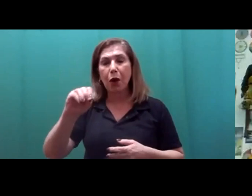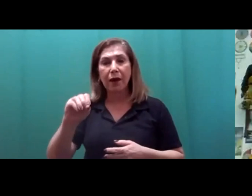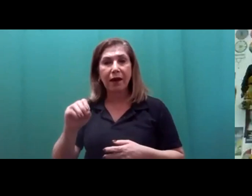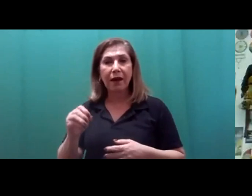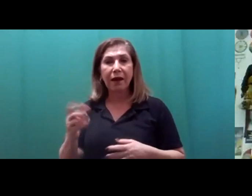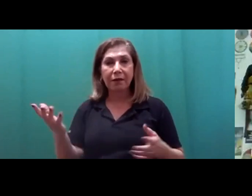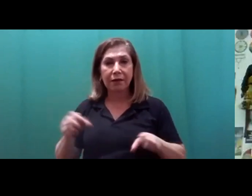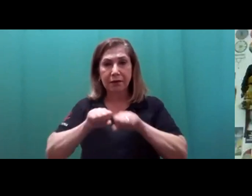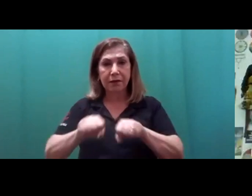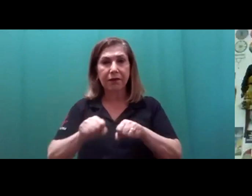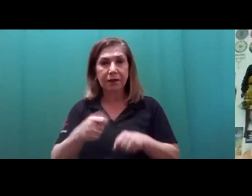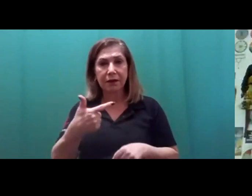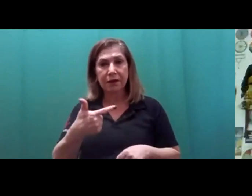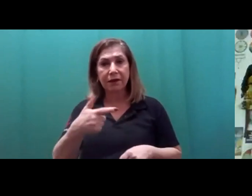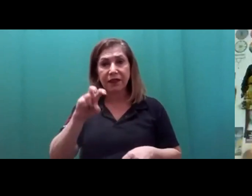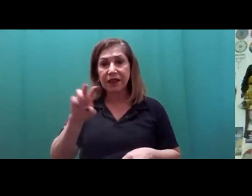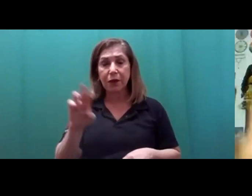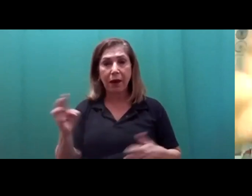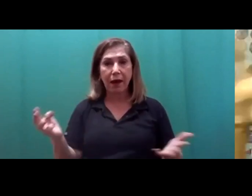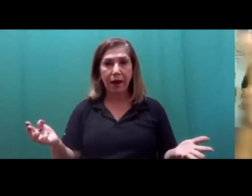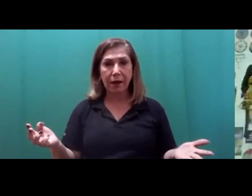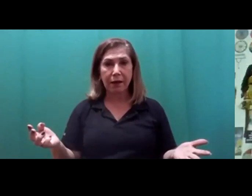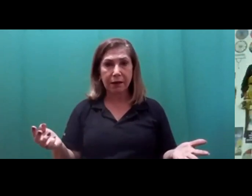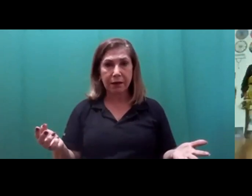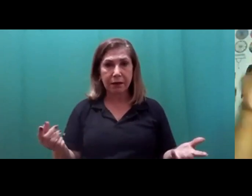tapioca R$25, não é acessível. Então,